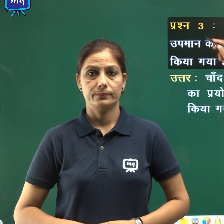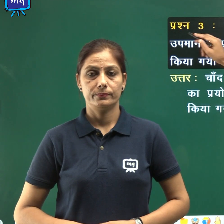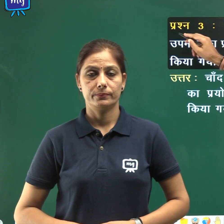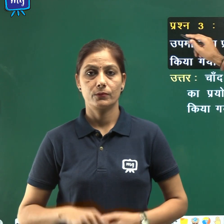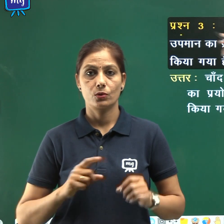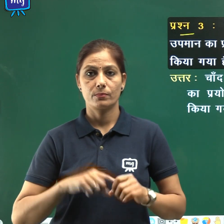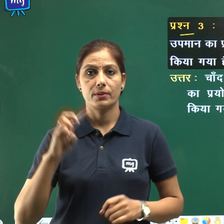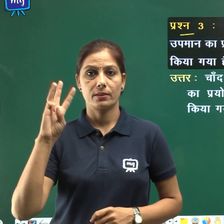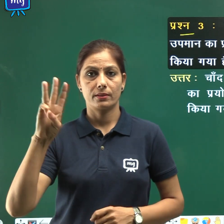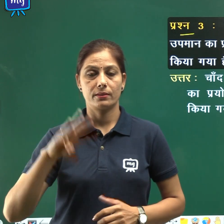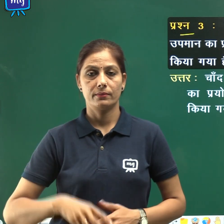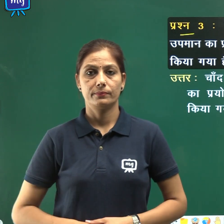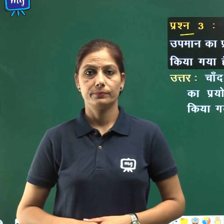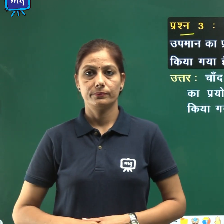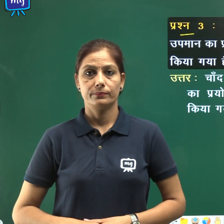प्रश्न 3,